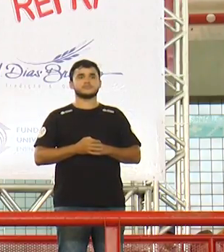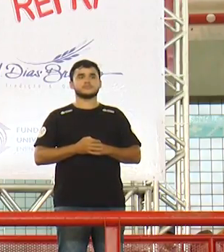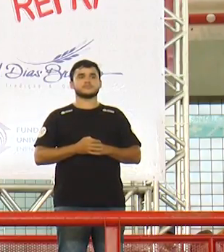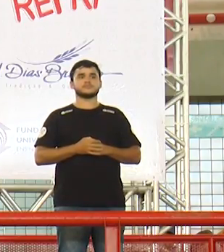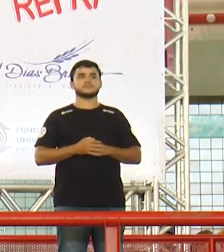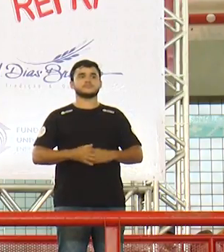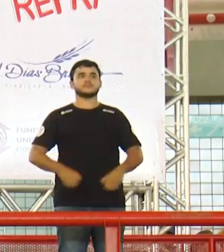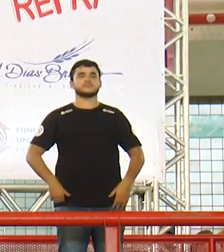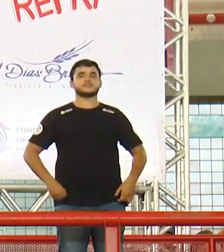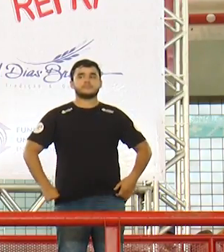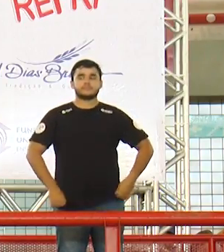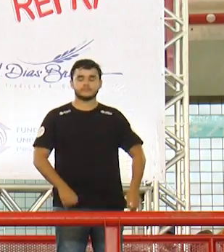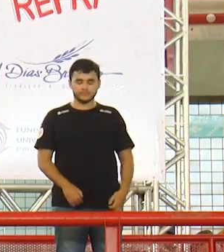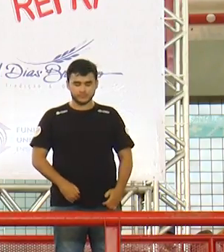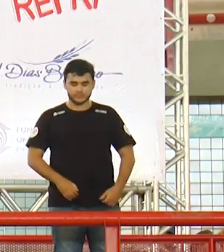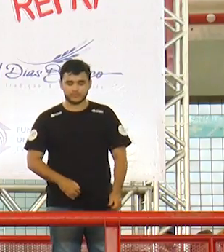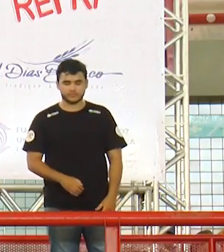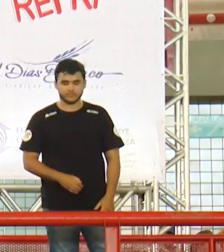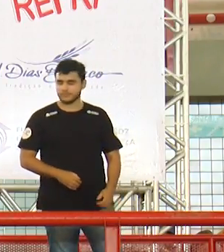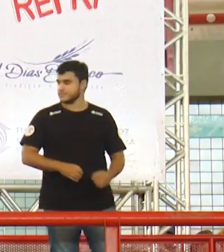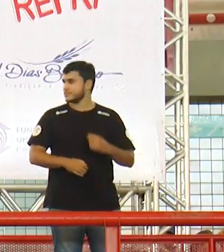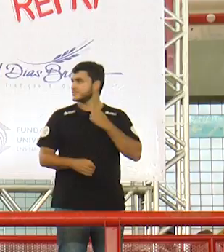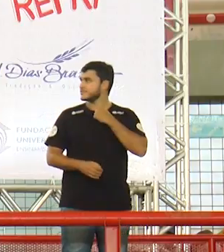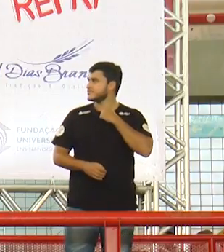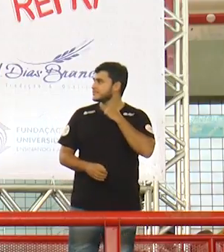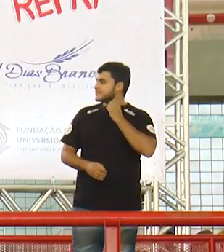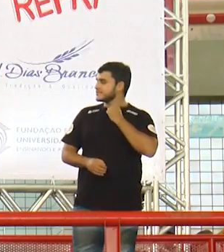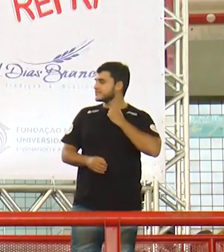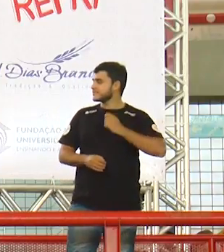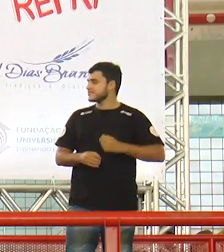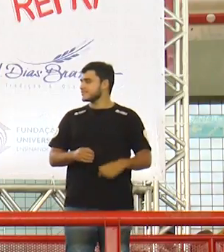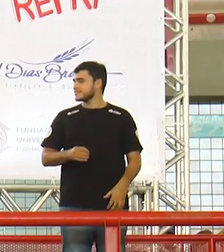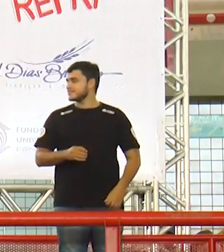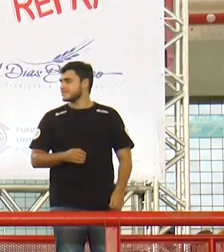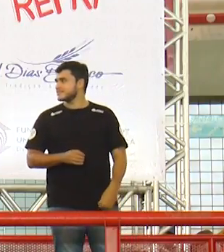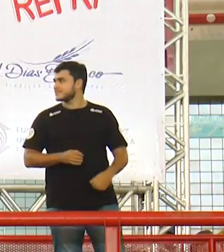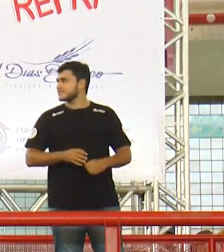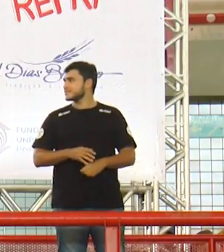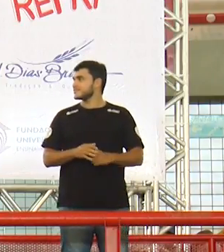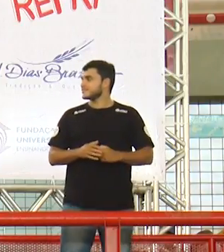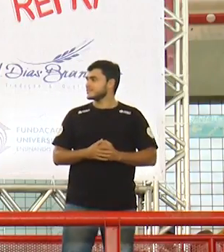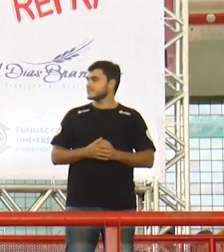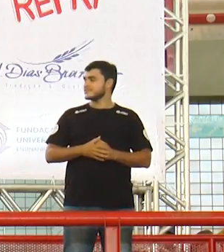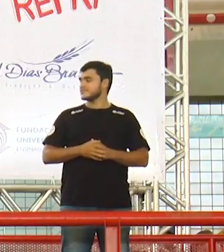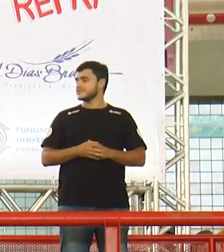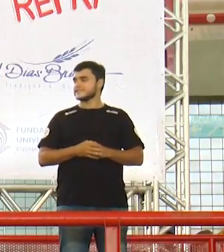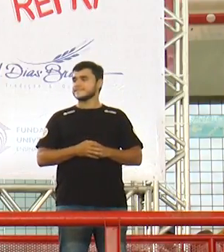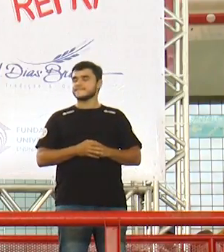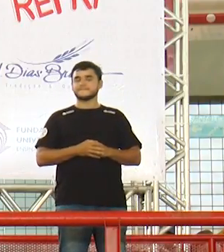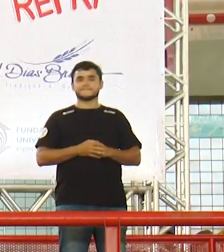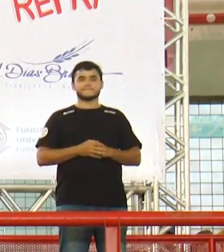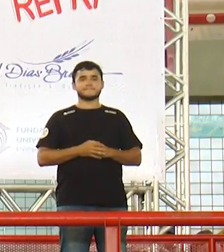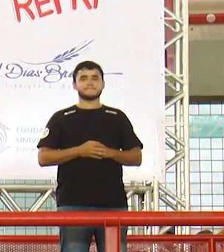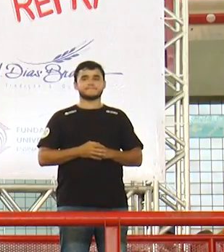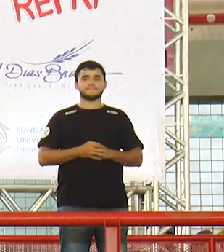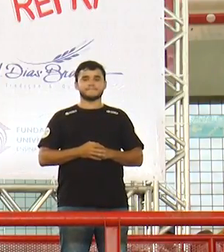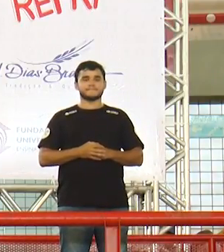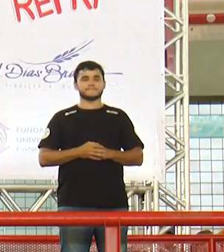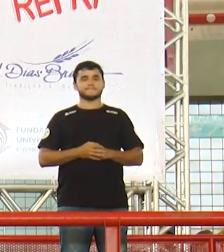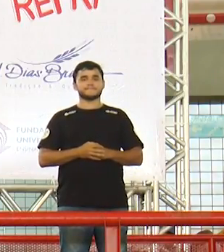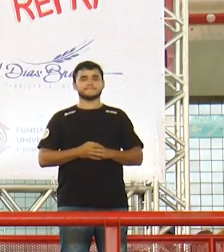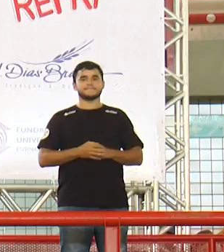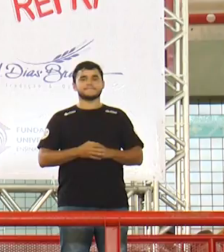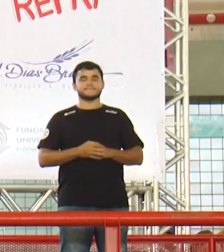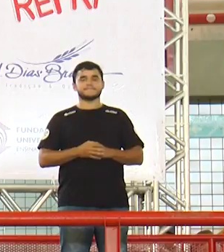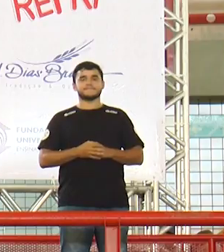Vamos lá. Eu vou voltar aqui para o meu ventilador, que parece que ele está cozinhando no vapor, né? Porque pega a parte quente e traz para cá. Mas